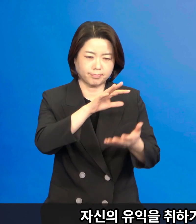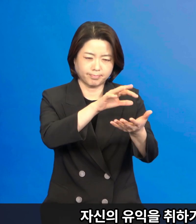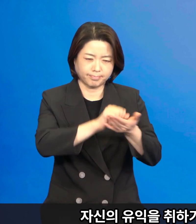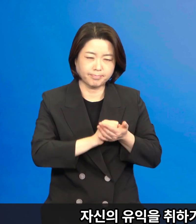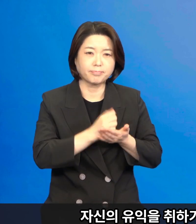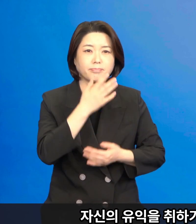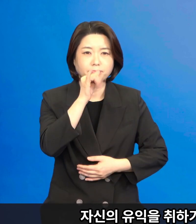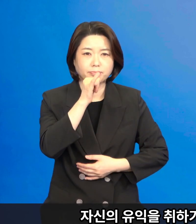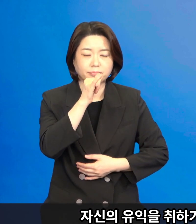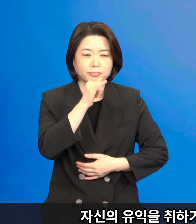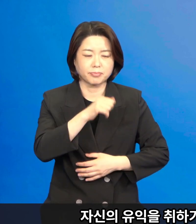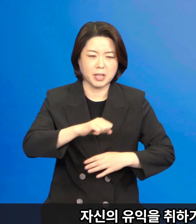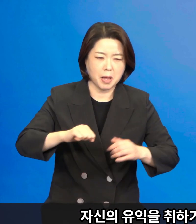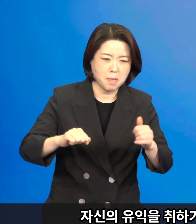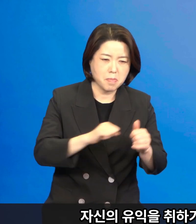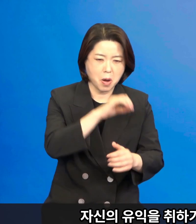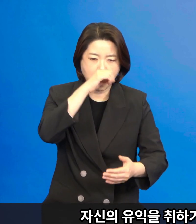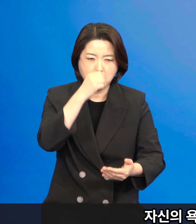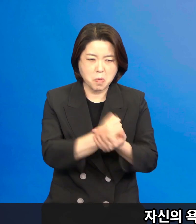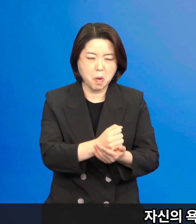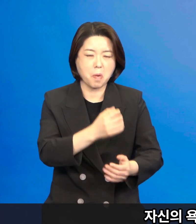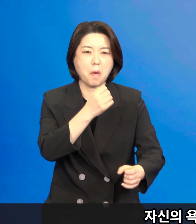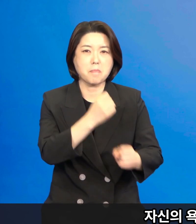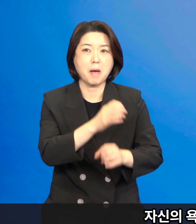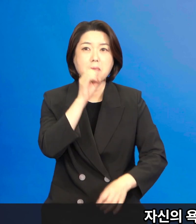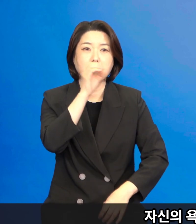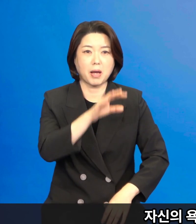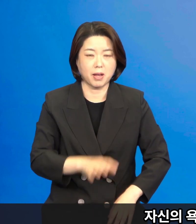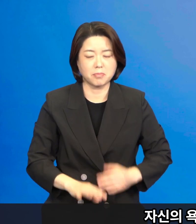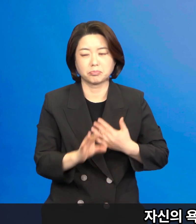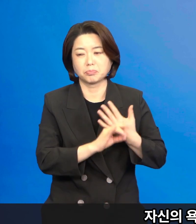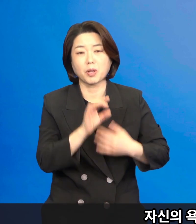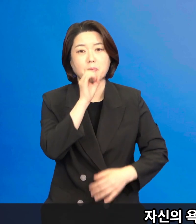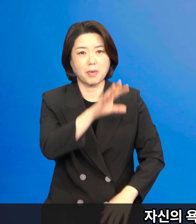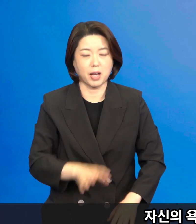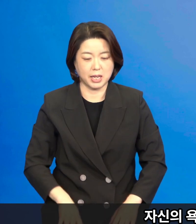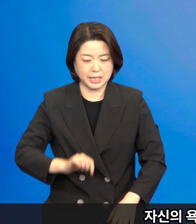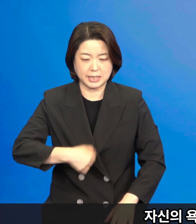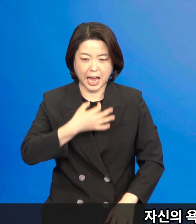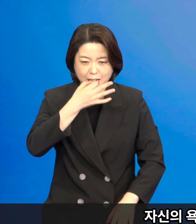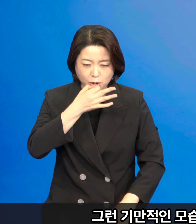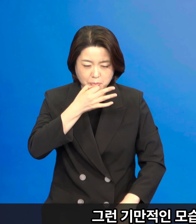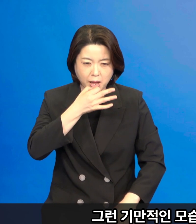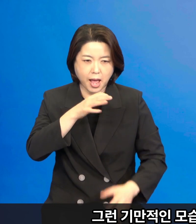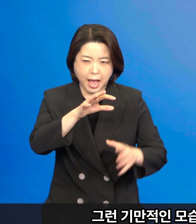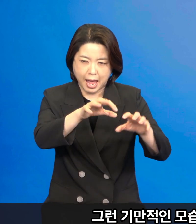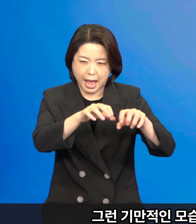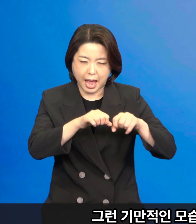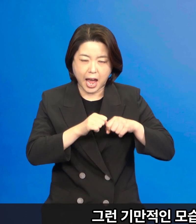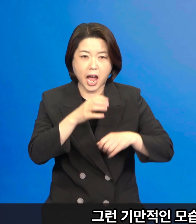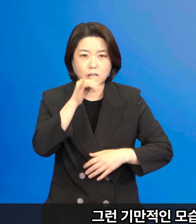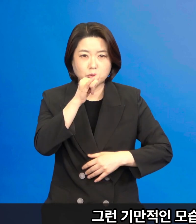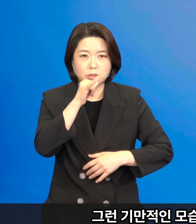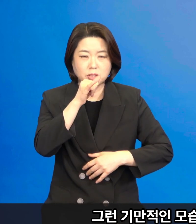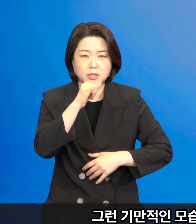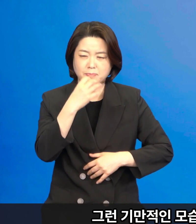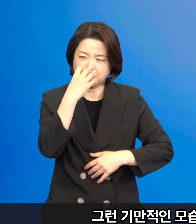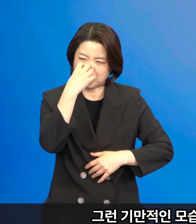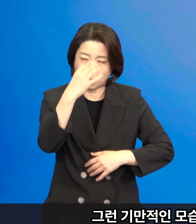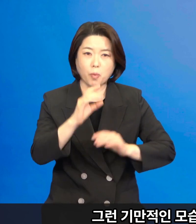위해 폭력을 정당화할 수 있고 자신의 욕망을 채울 수도 있는 그런 기만적인